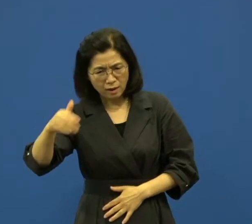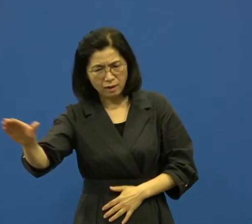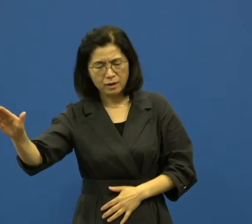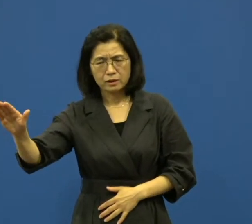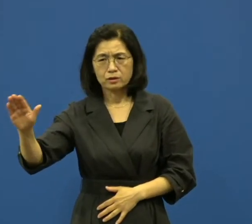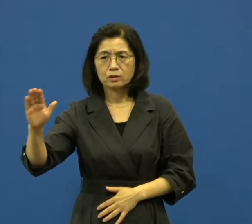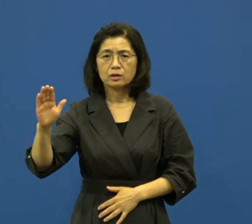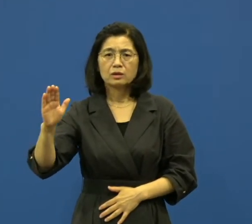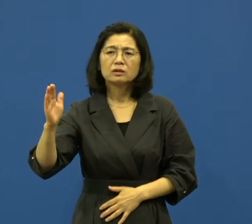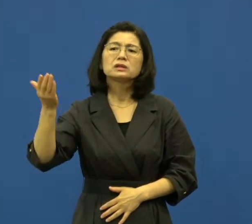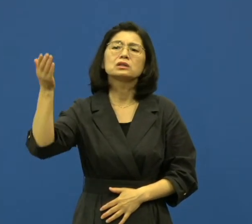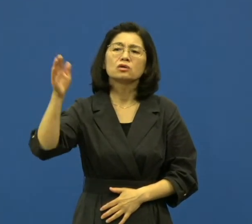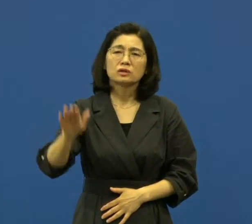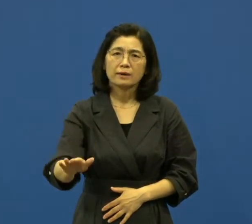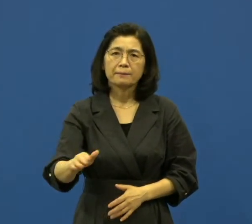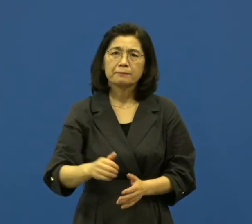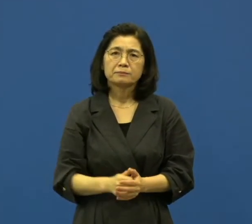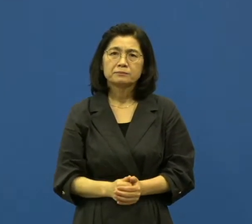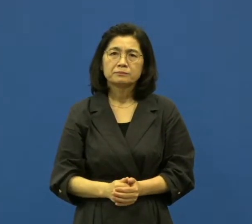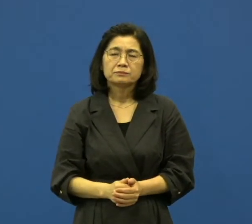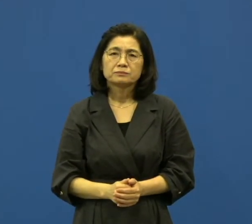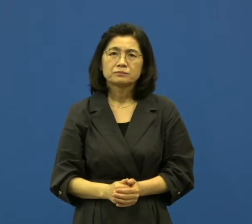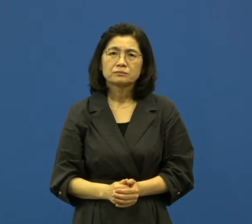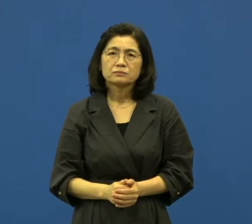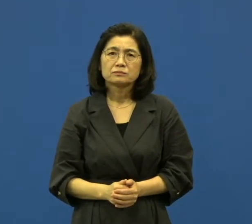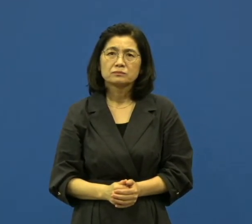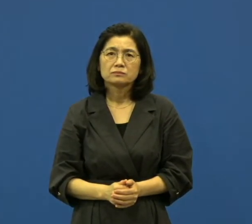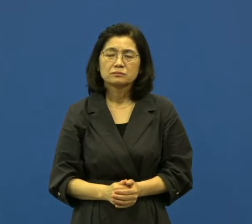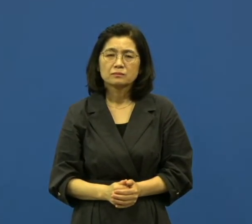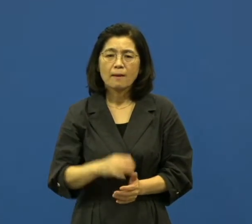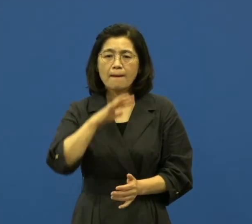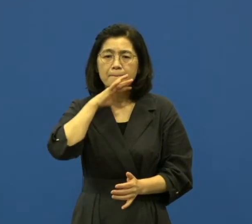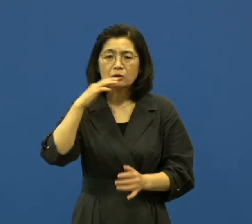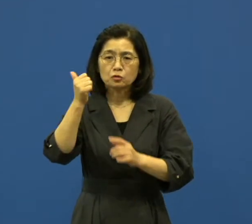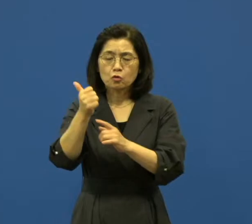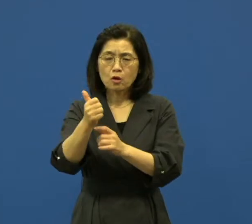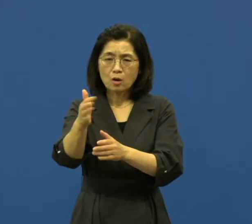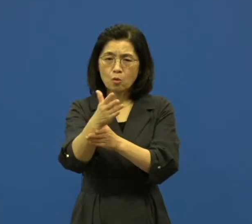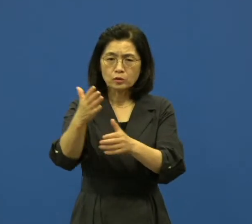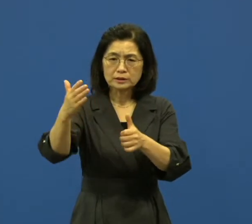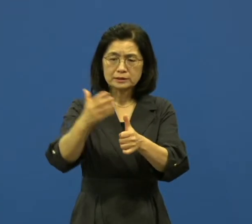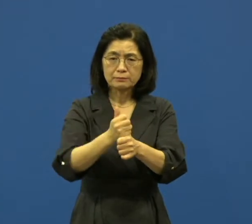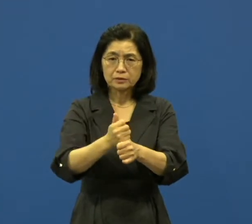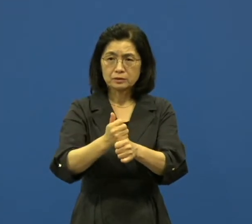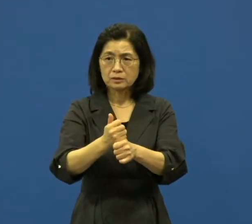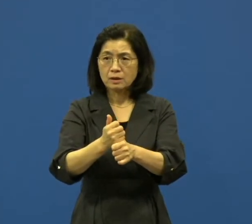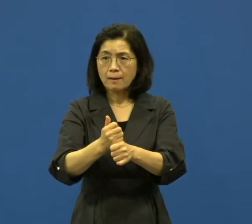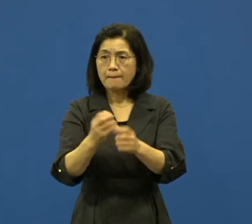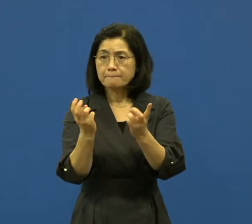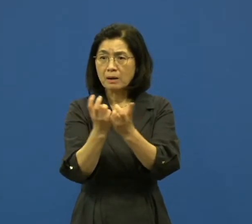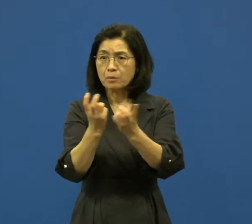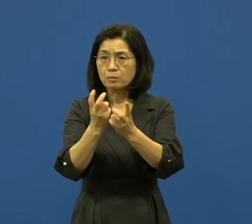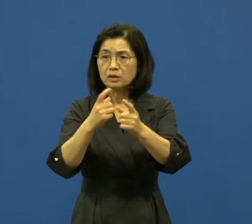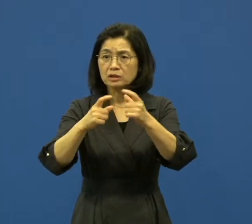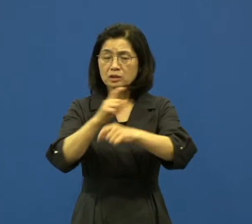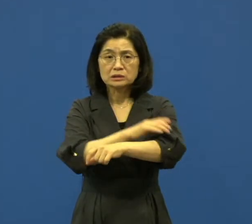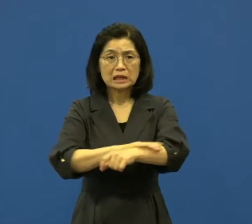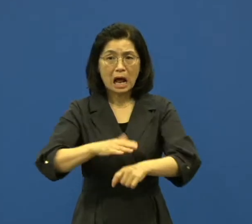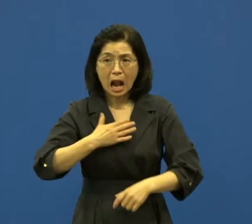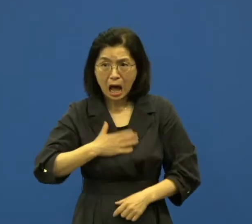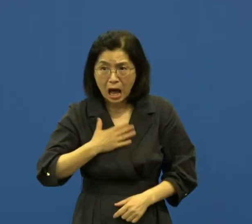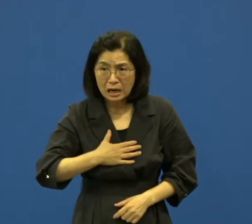듣다가는 창피를 당하면 어떻게 되는 것입니까? 자존심 상하는 일이 될 수가 있습니다. 여러분,